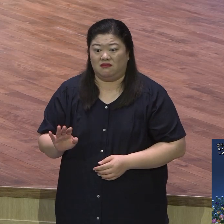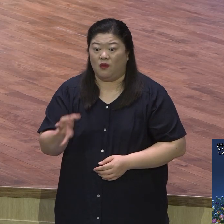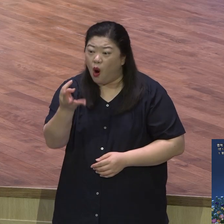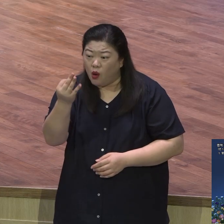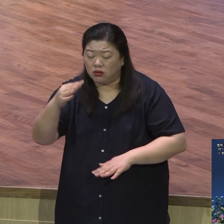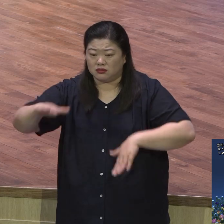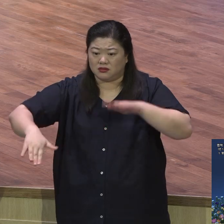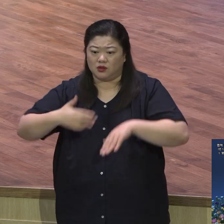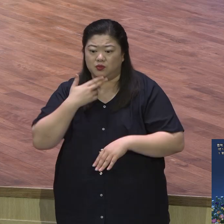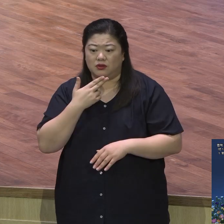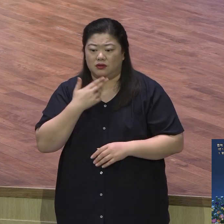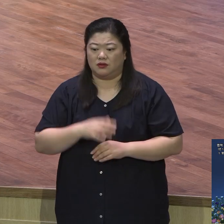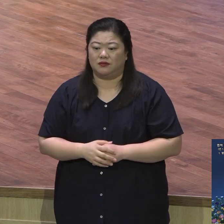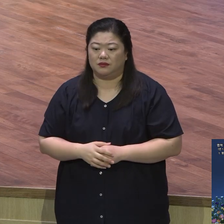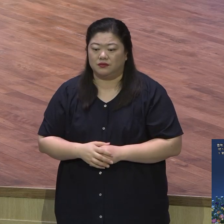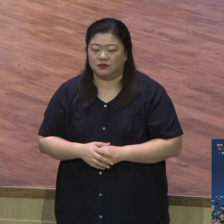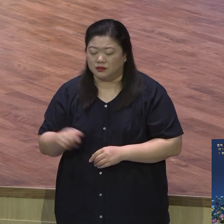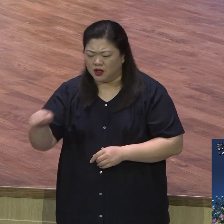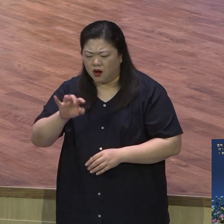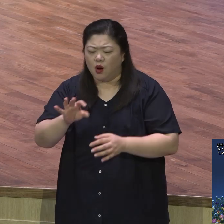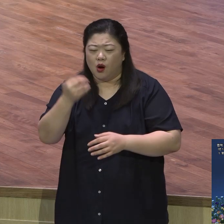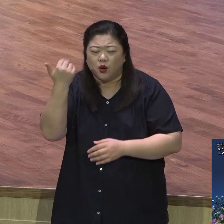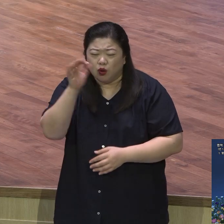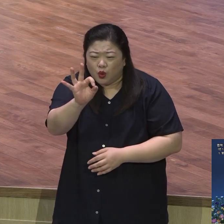말씀에 순종을 잘하는 분들이구나